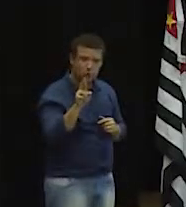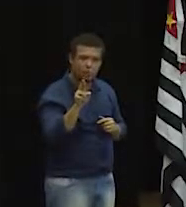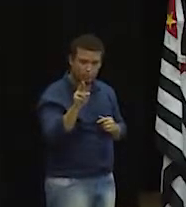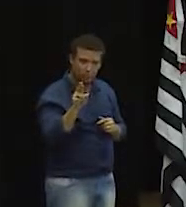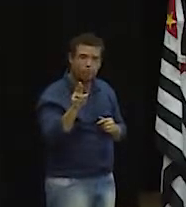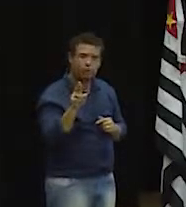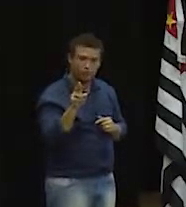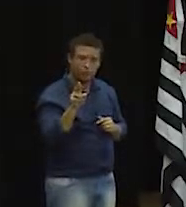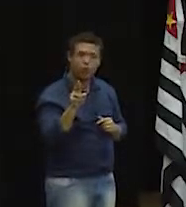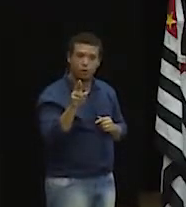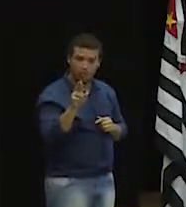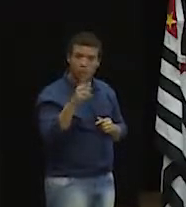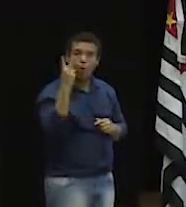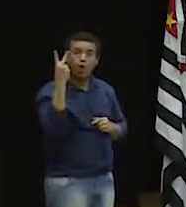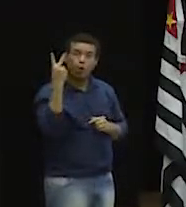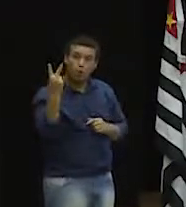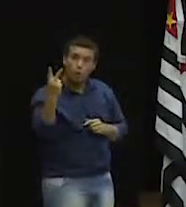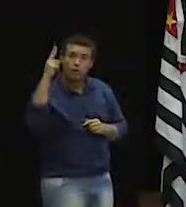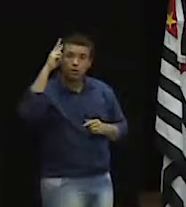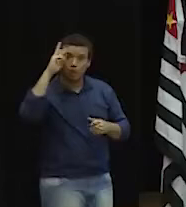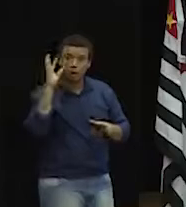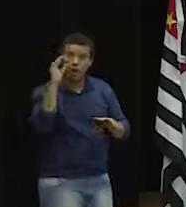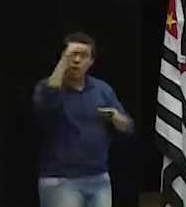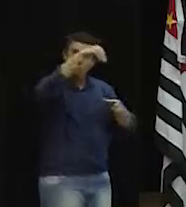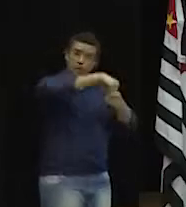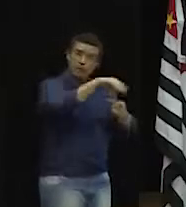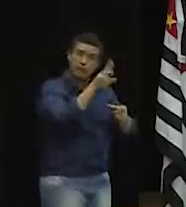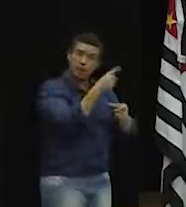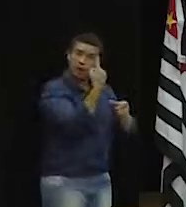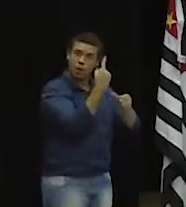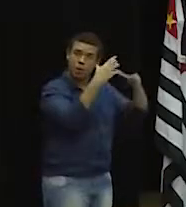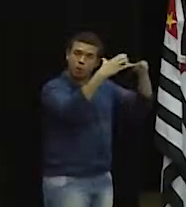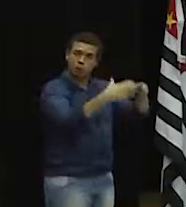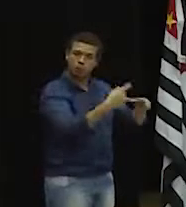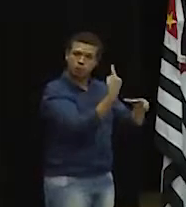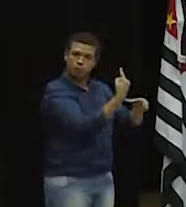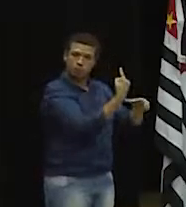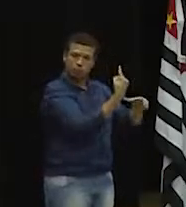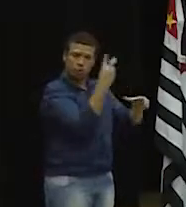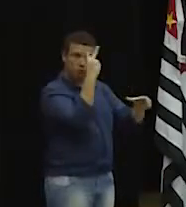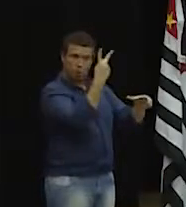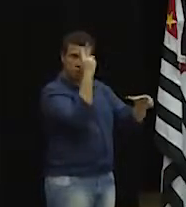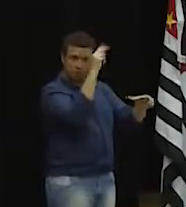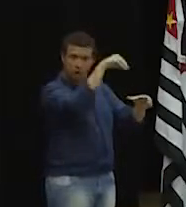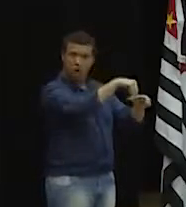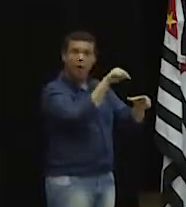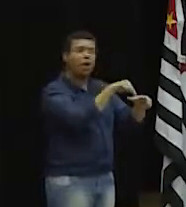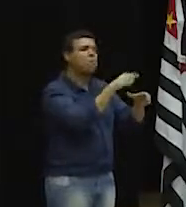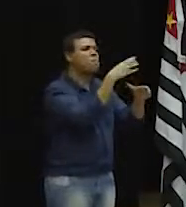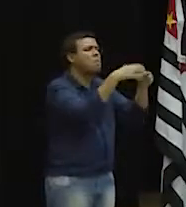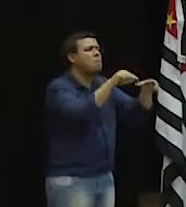O Leão e o Ratinho. Então, essas eram as 2 histórias desse primeiro modelo.